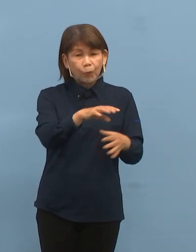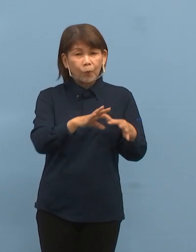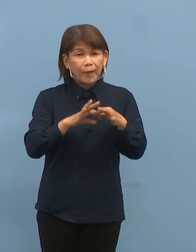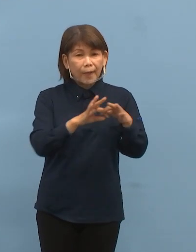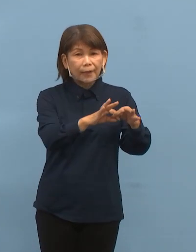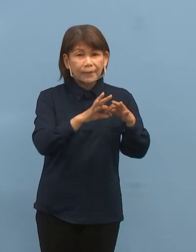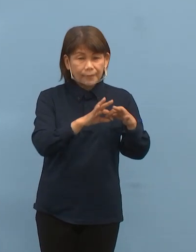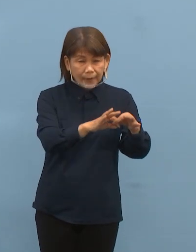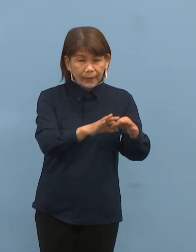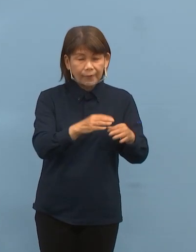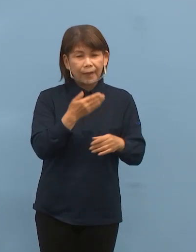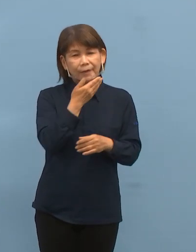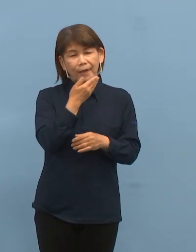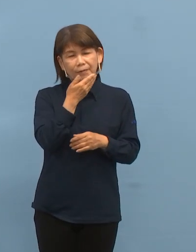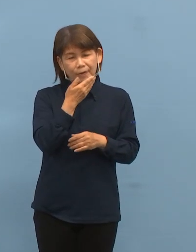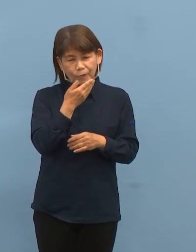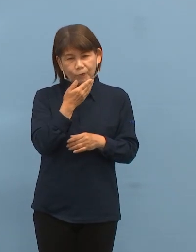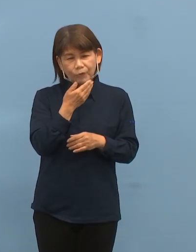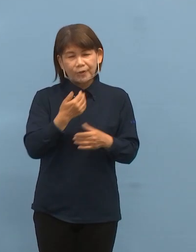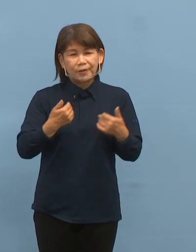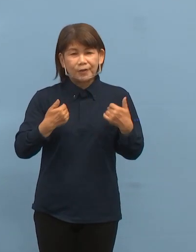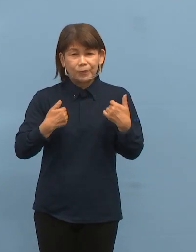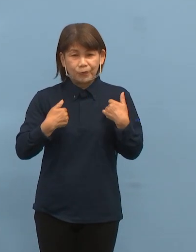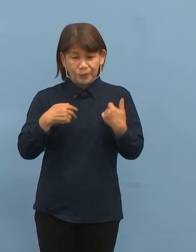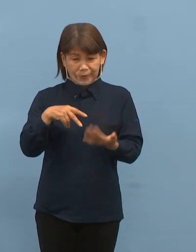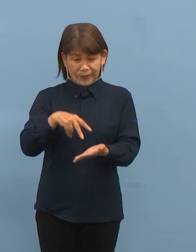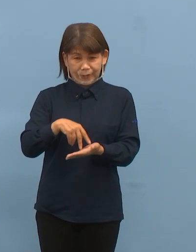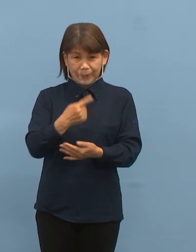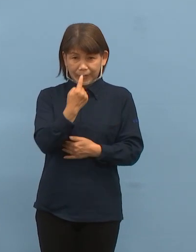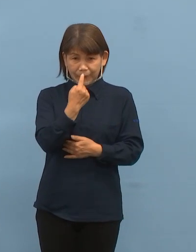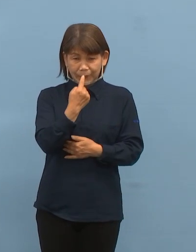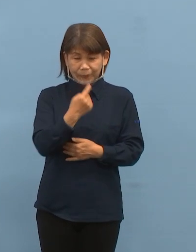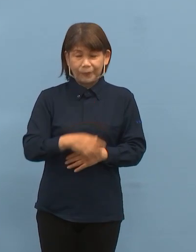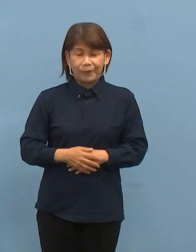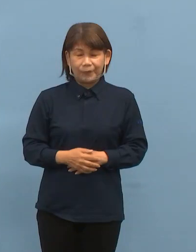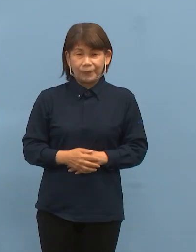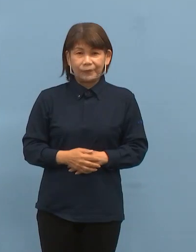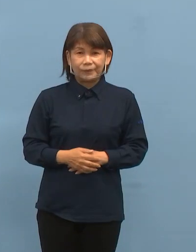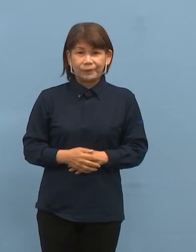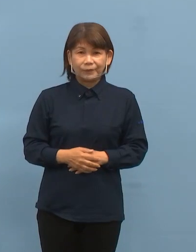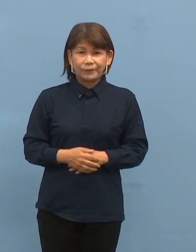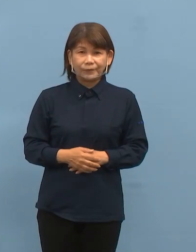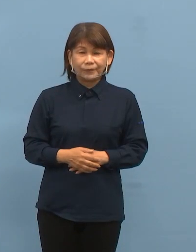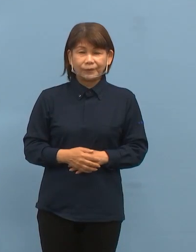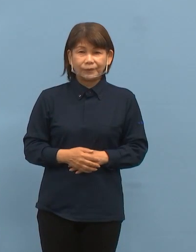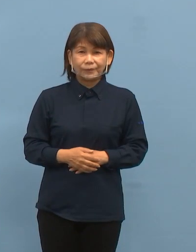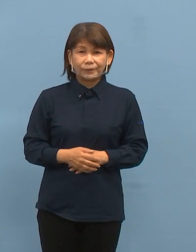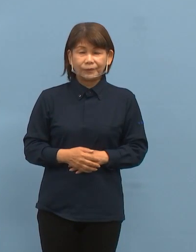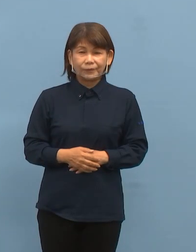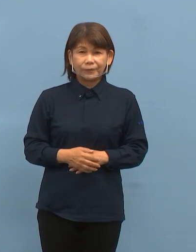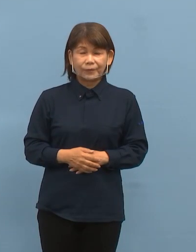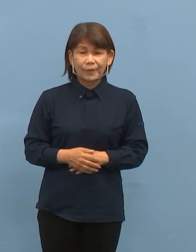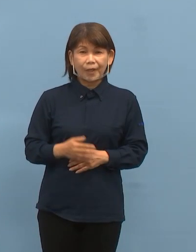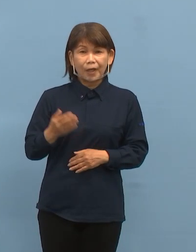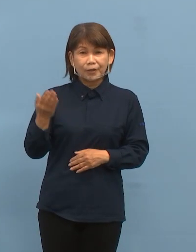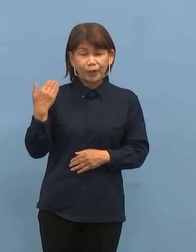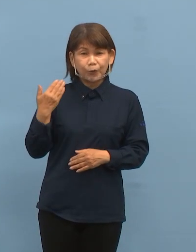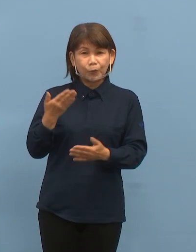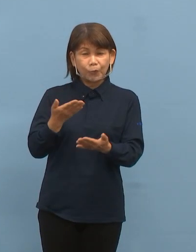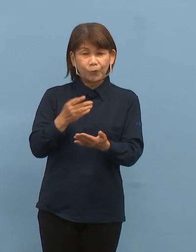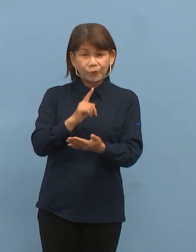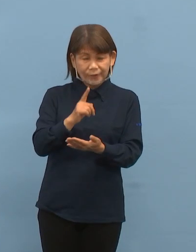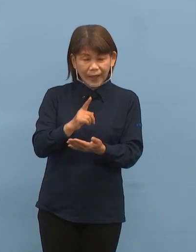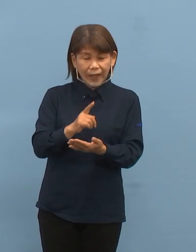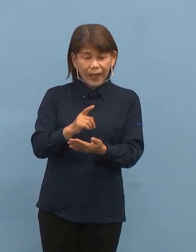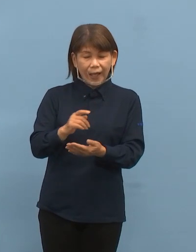いけない立場でいるかというふうに認識はしています。 はい、すいません、なんかそれが先ほど言われた知事として応